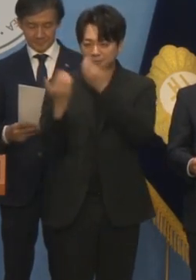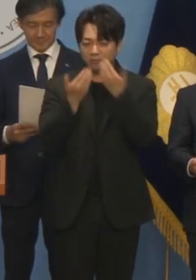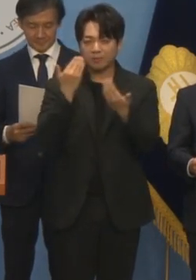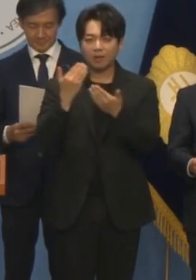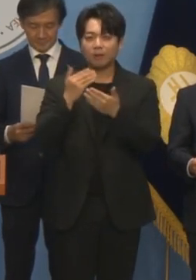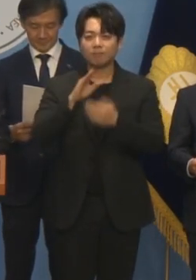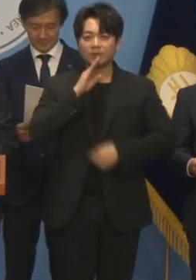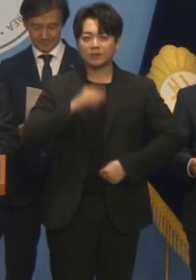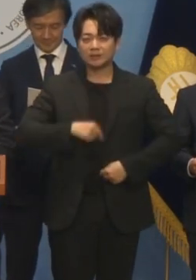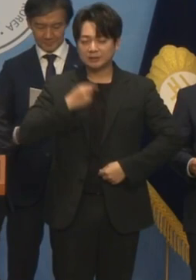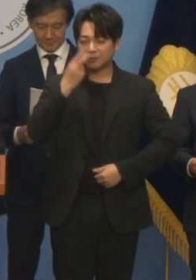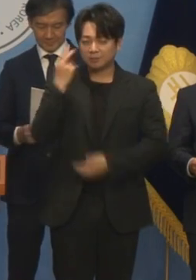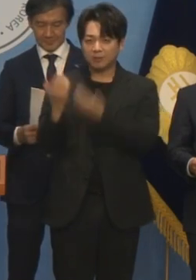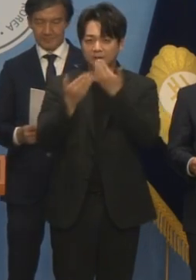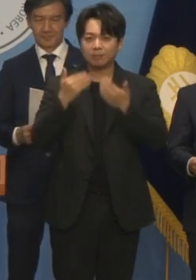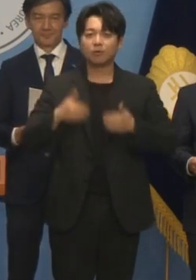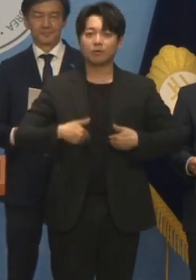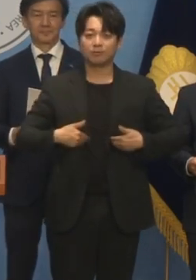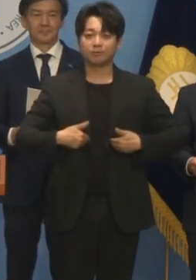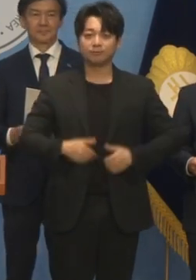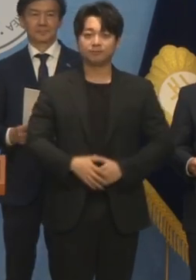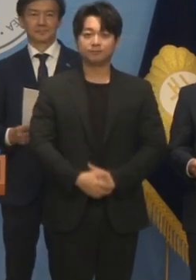합니다.